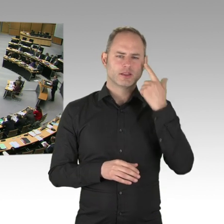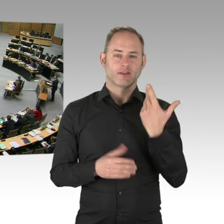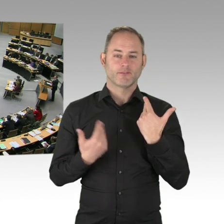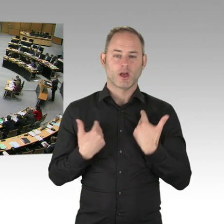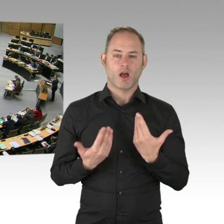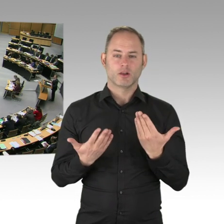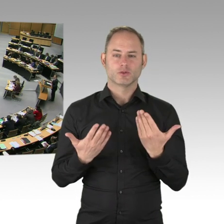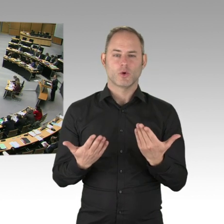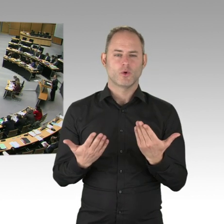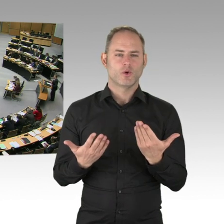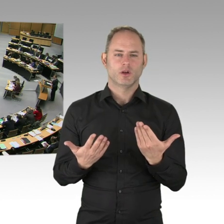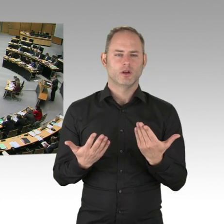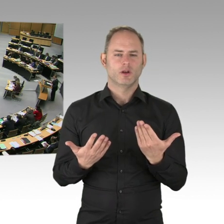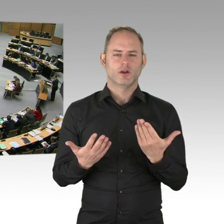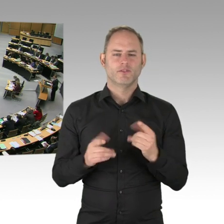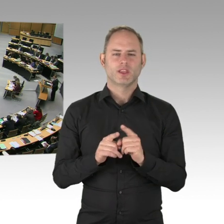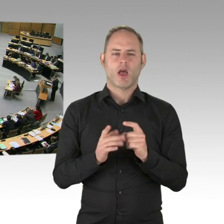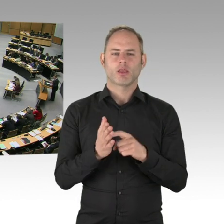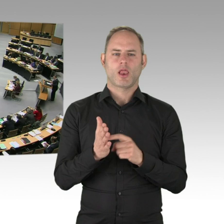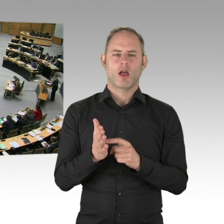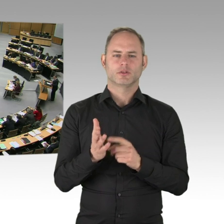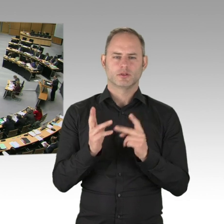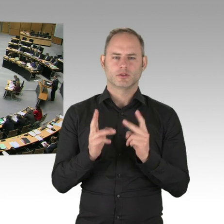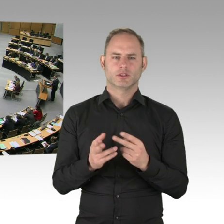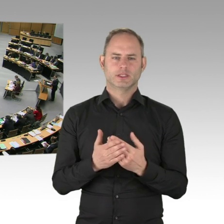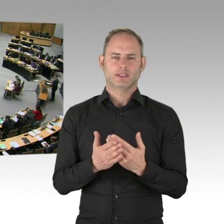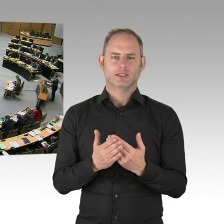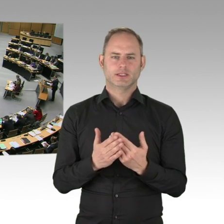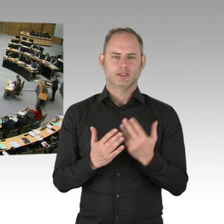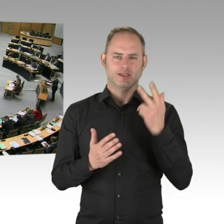ernst, um hier parteipolitische Geplänkel zu machen.